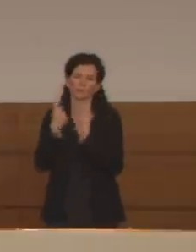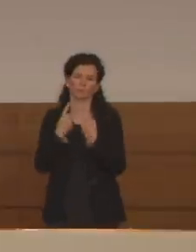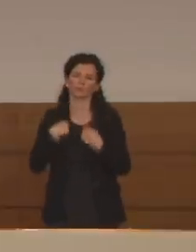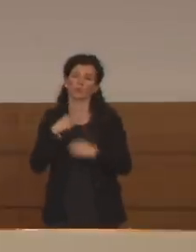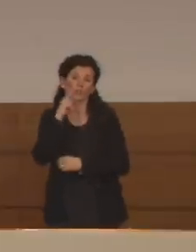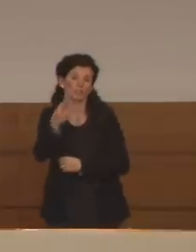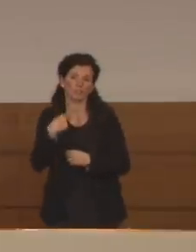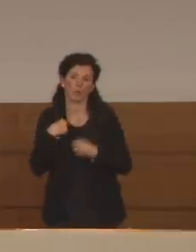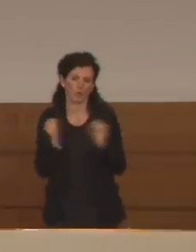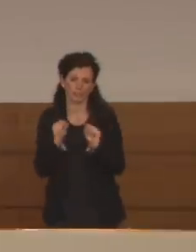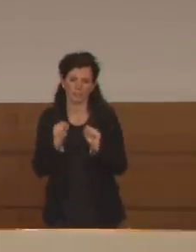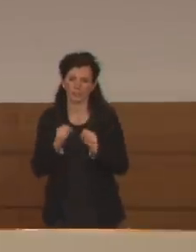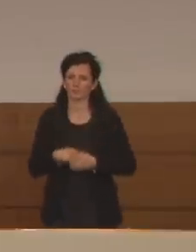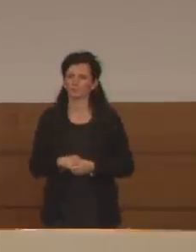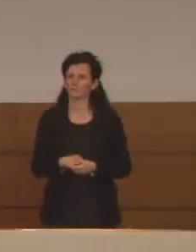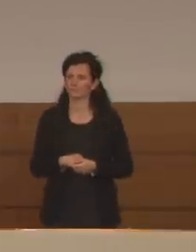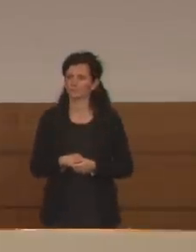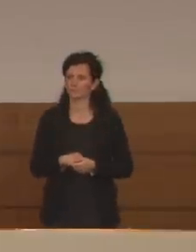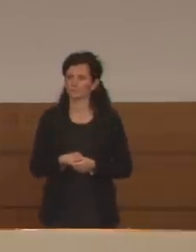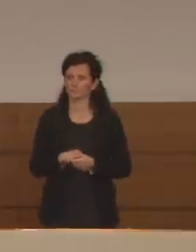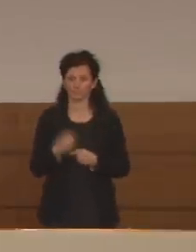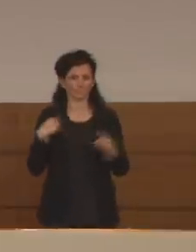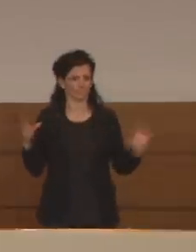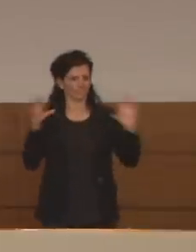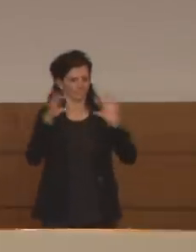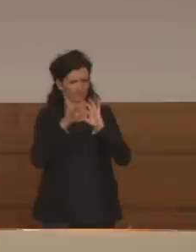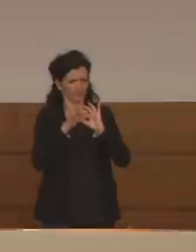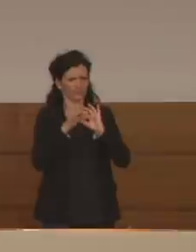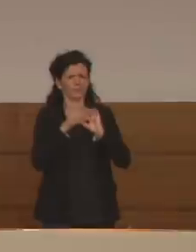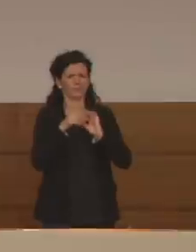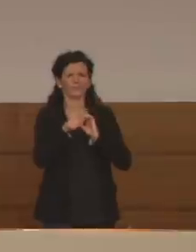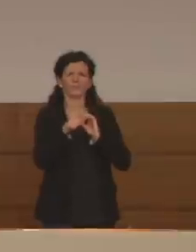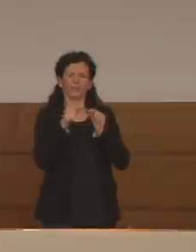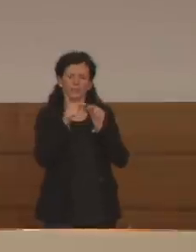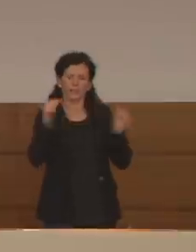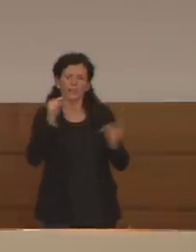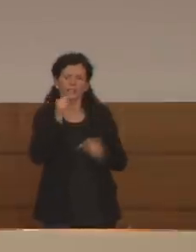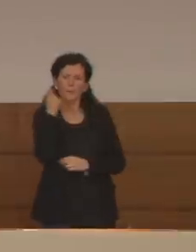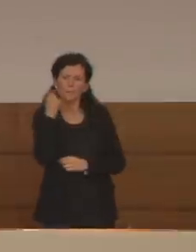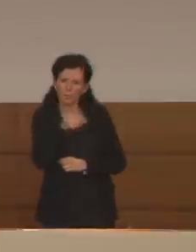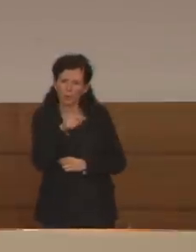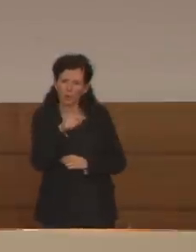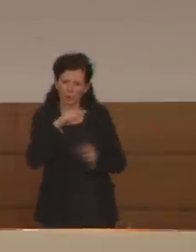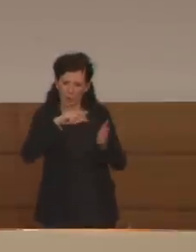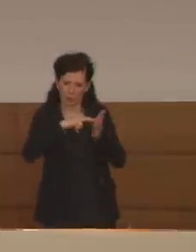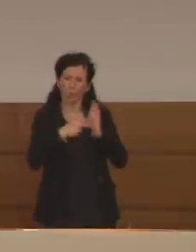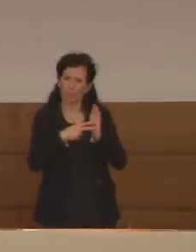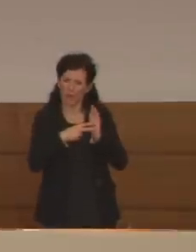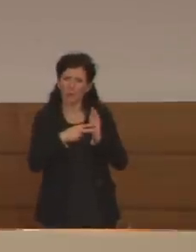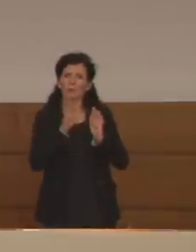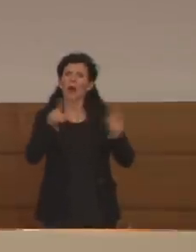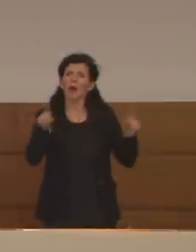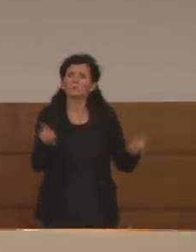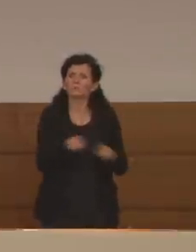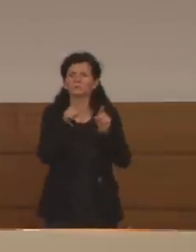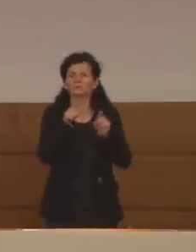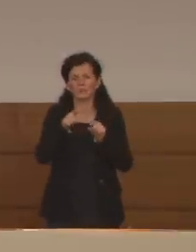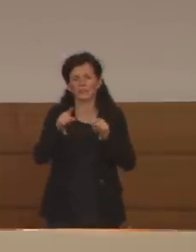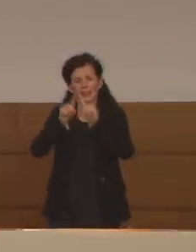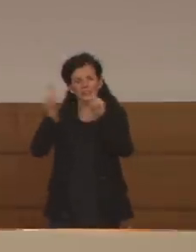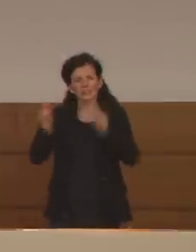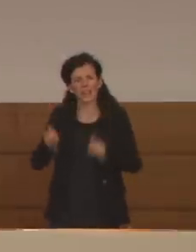proposito dei tamponi c'è stato un problema non ho ancora dei tamponi pure propriamente anche quei testi quelli attivi che mai